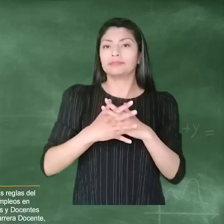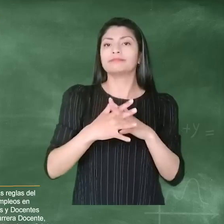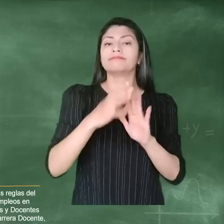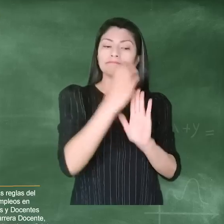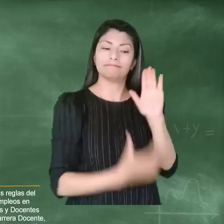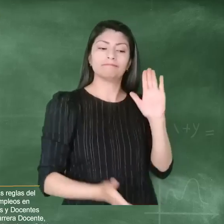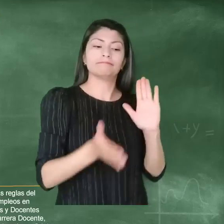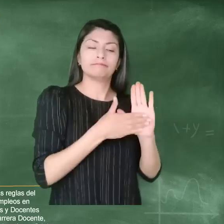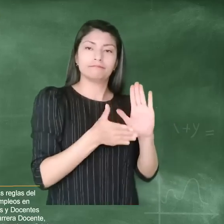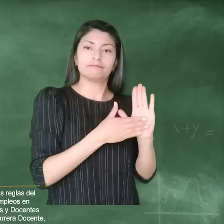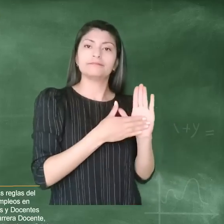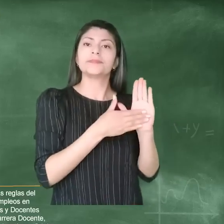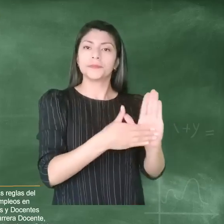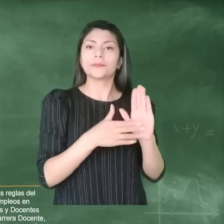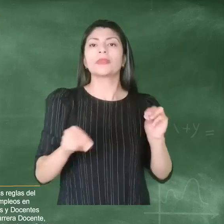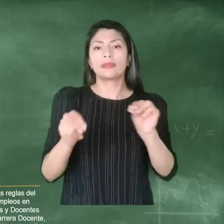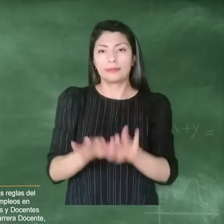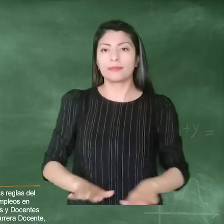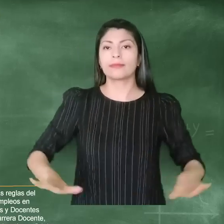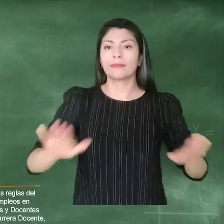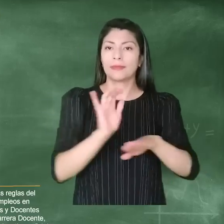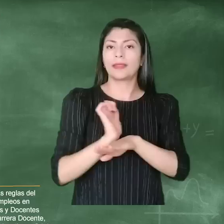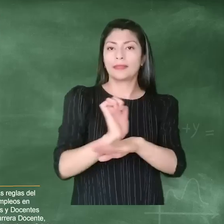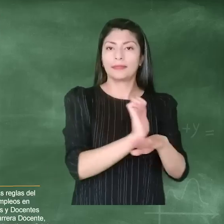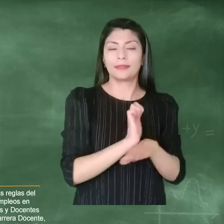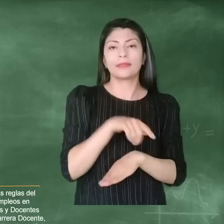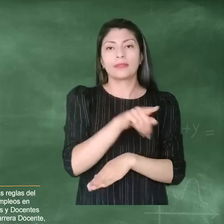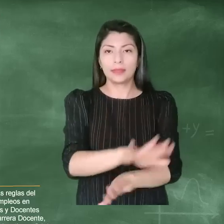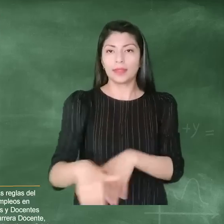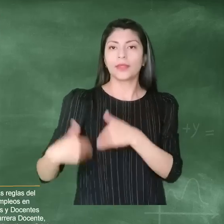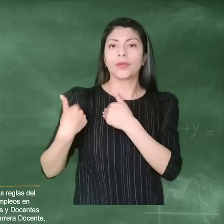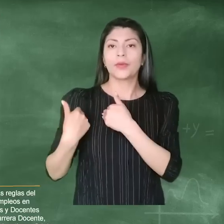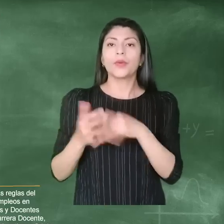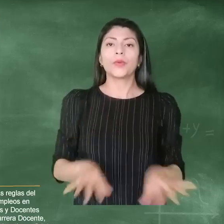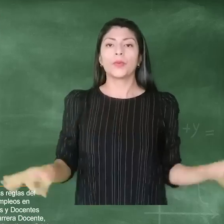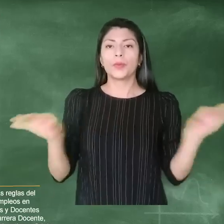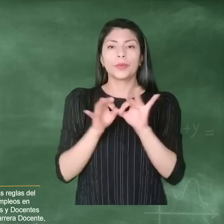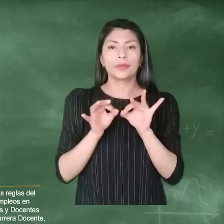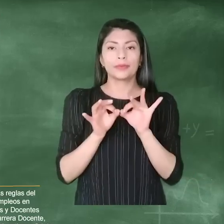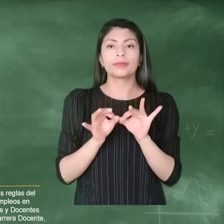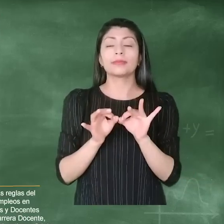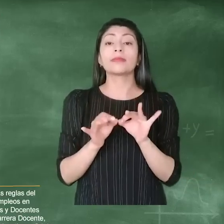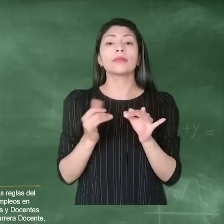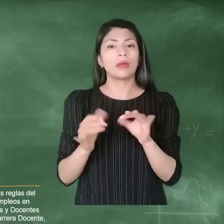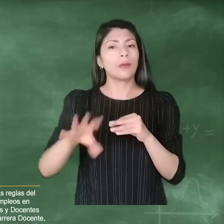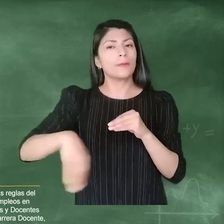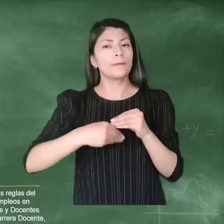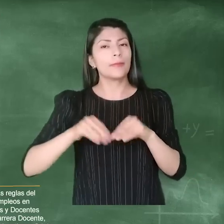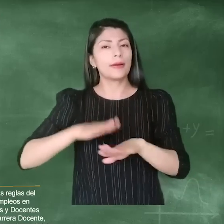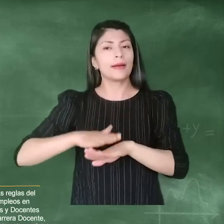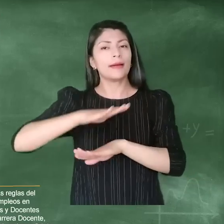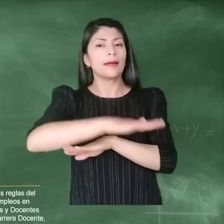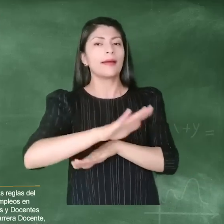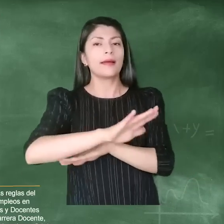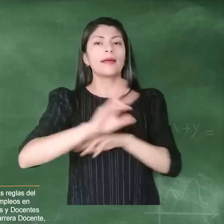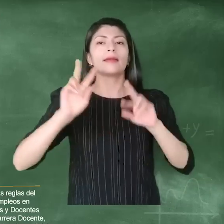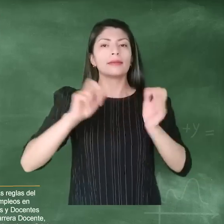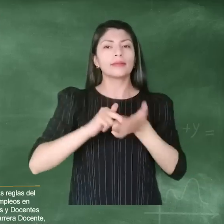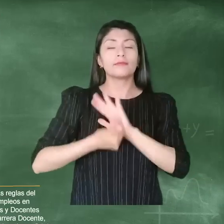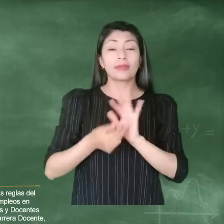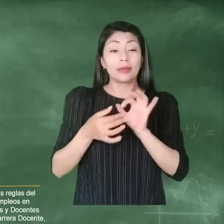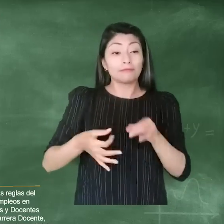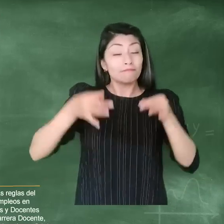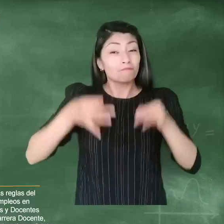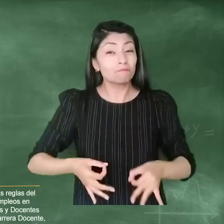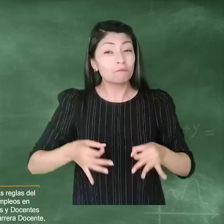sido suministrada y certificada por la entidad territorial y es de su responsabilidad exclusiva. Las